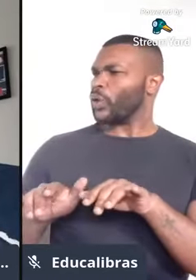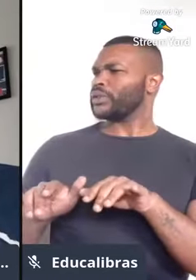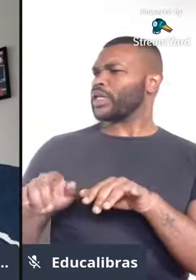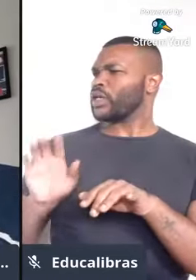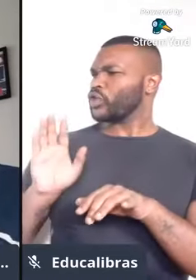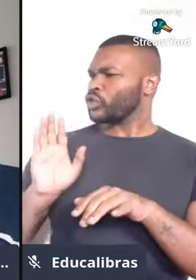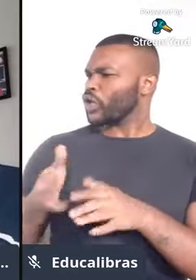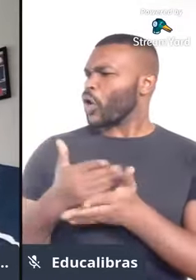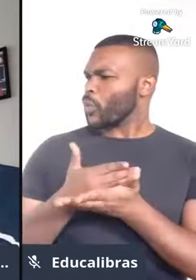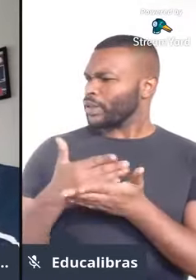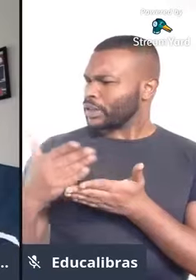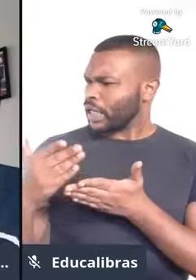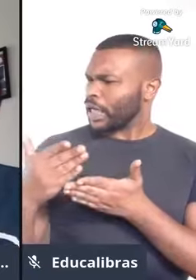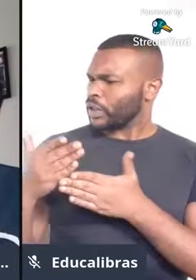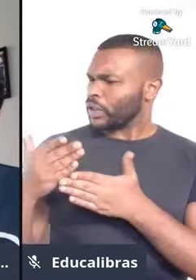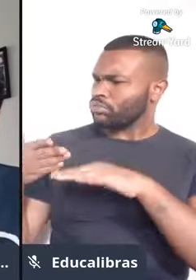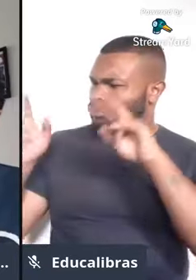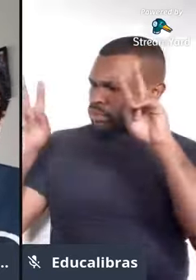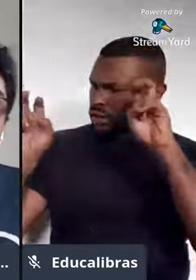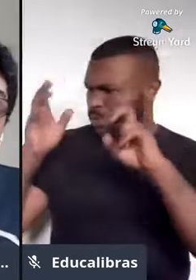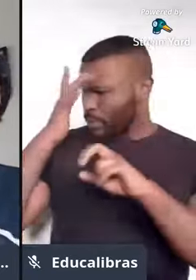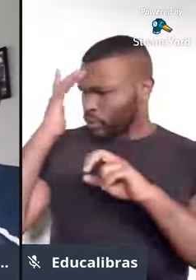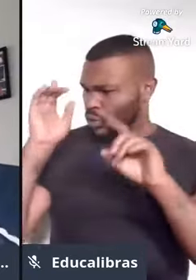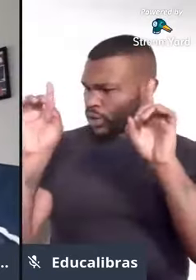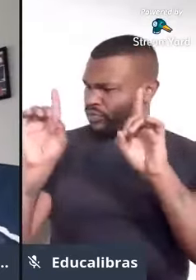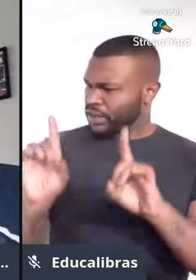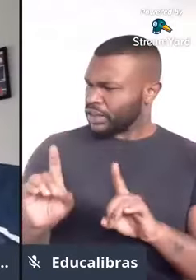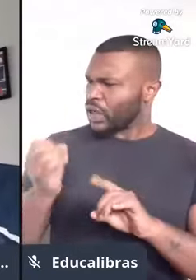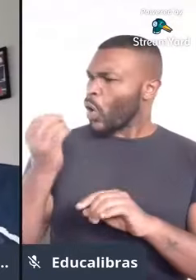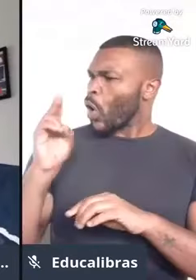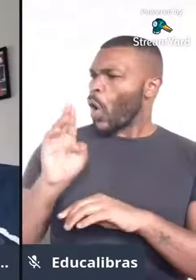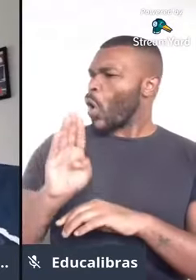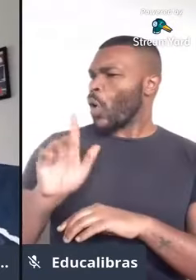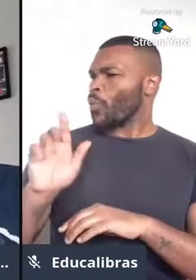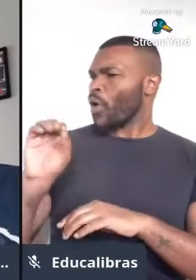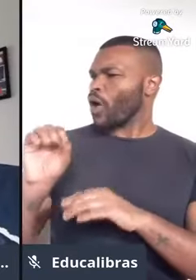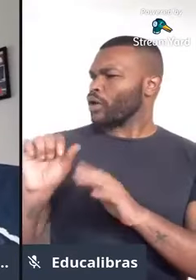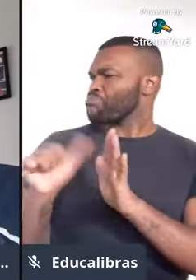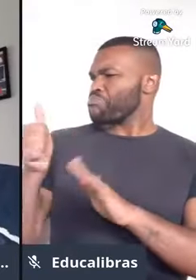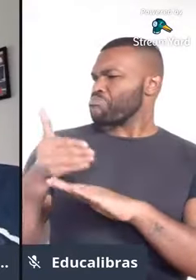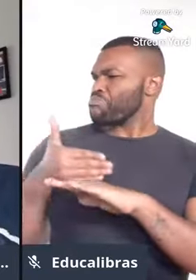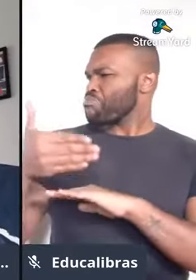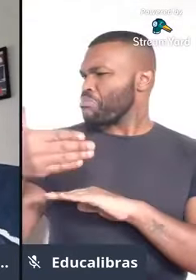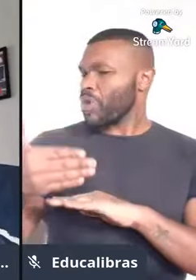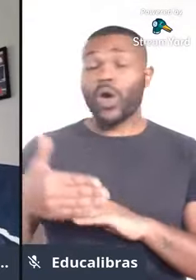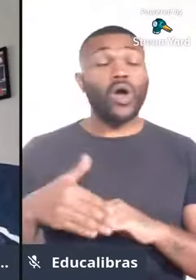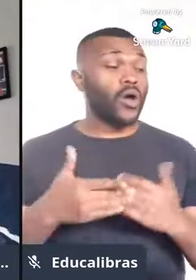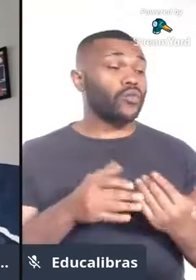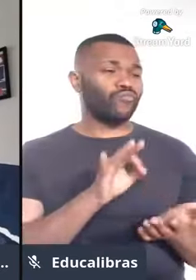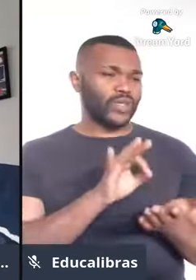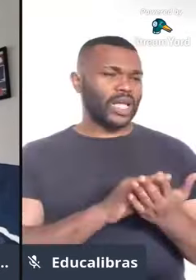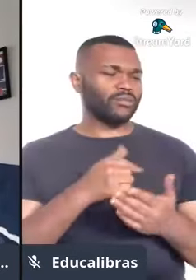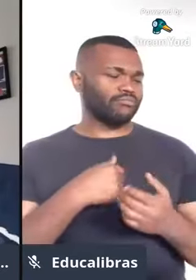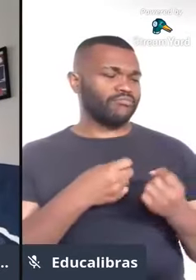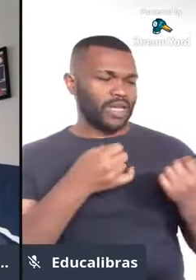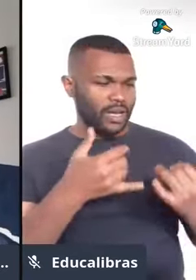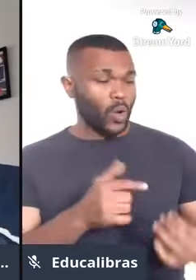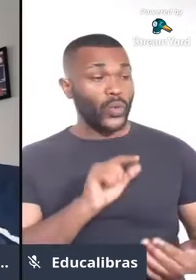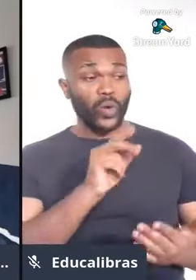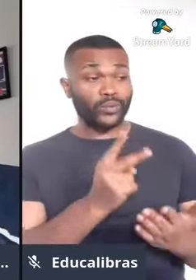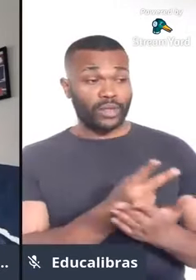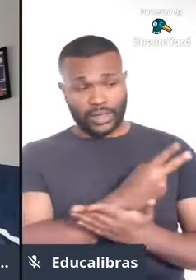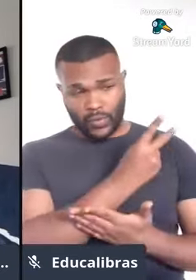entrando nesse universo? Ou o blog... Eu preciso de você. Cara. Não, na verdade, o que aconteceu foi o seguinte. A partir da